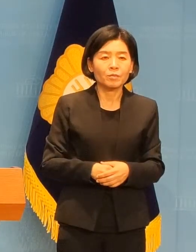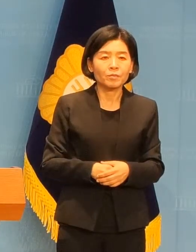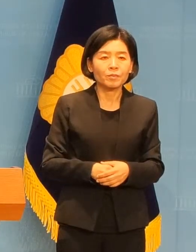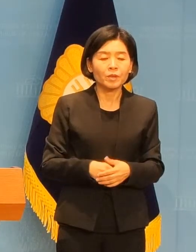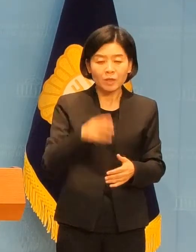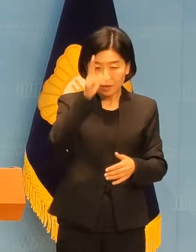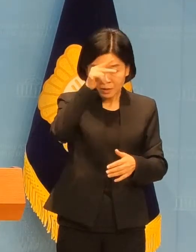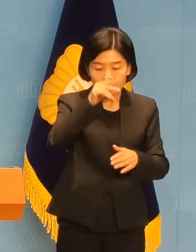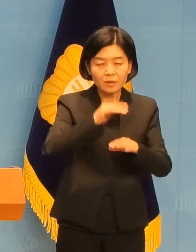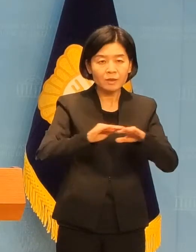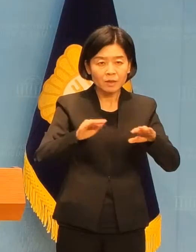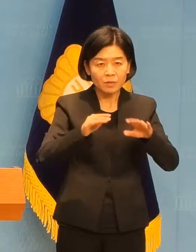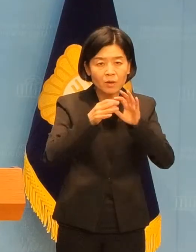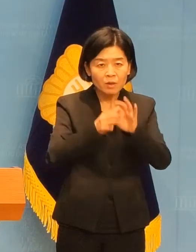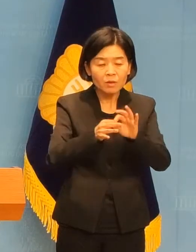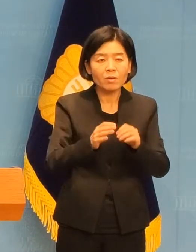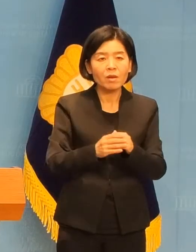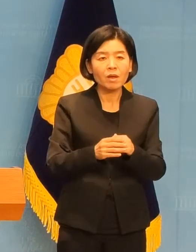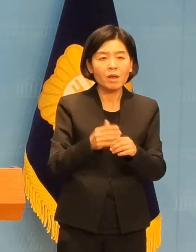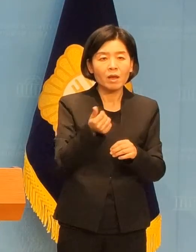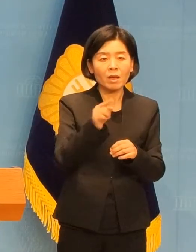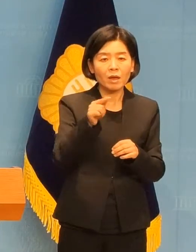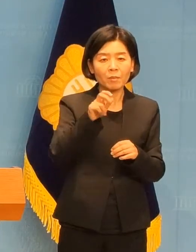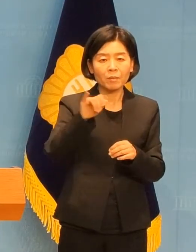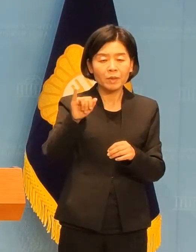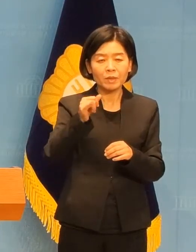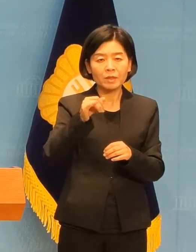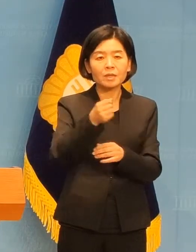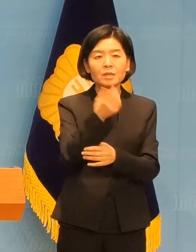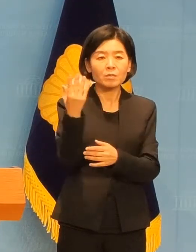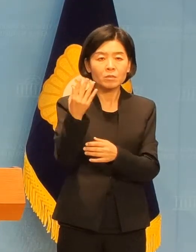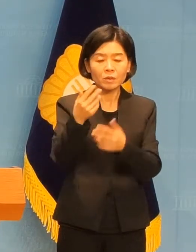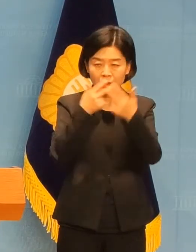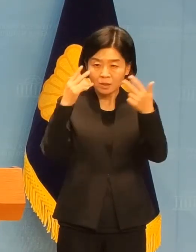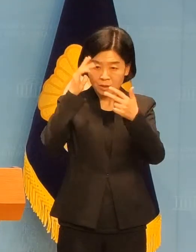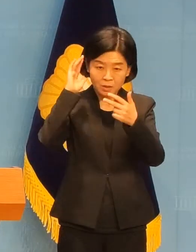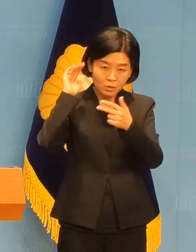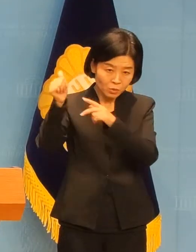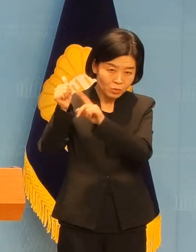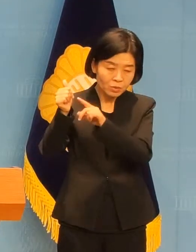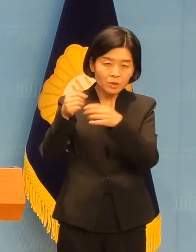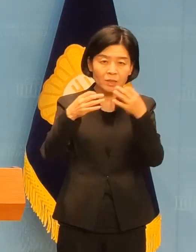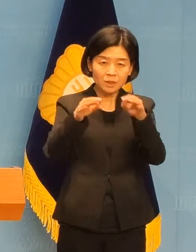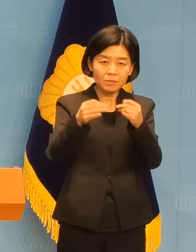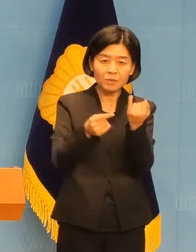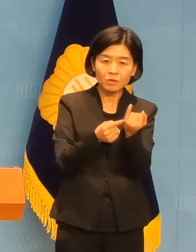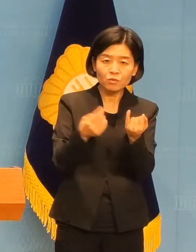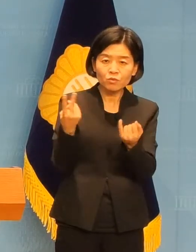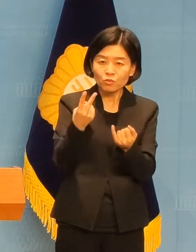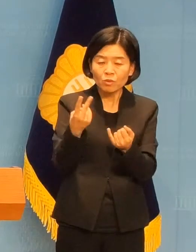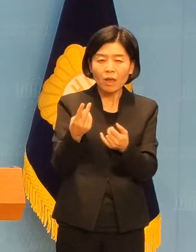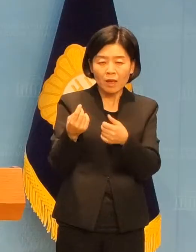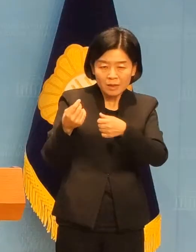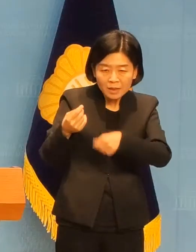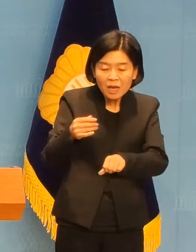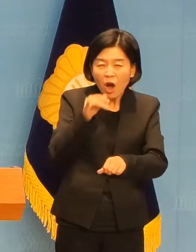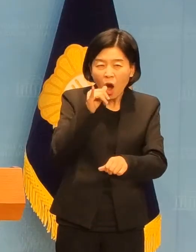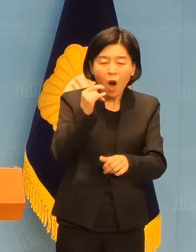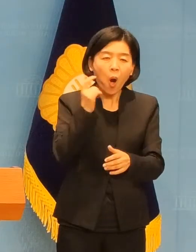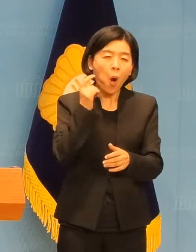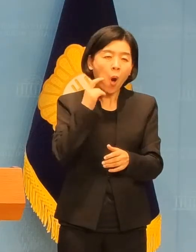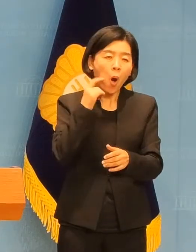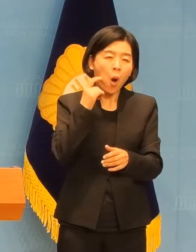경찰 대응 보고입니다. 한미일보는 이재명 대통령과 김 실장과 자식이 있다는 등의 취지의 허위